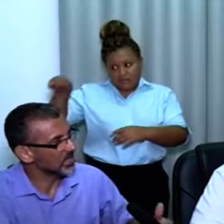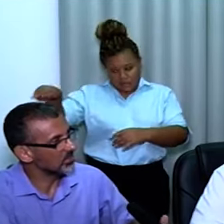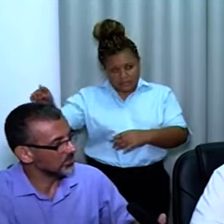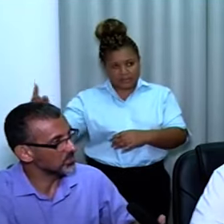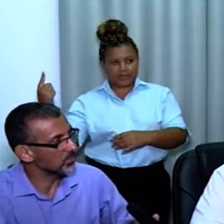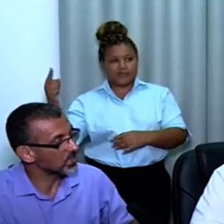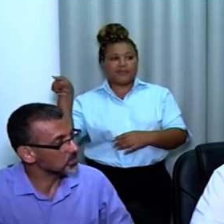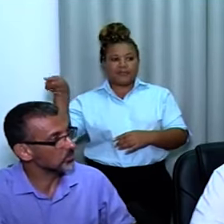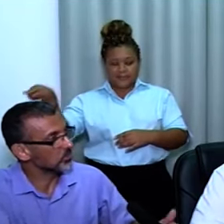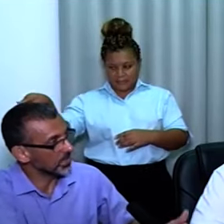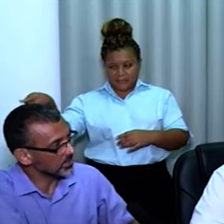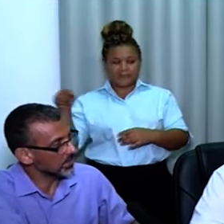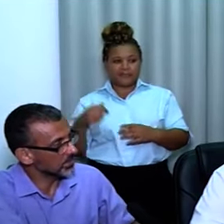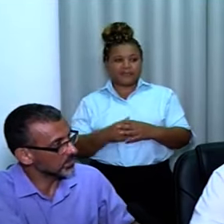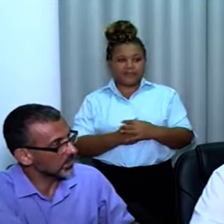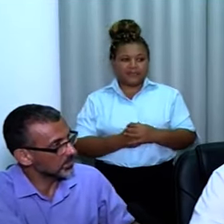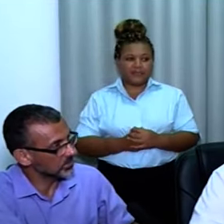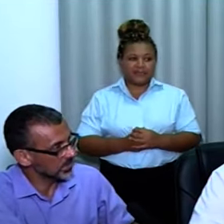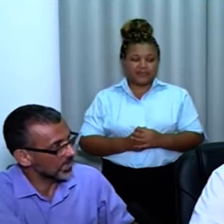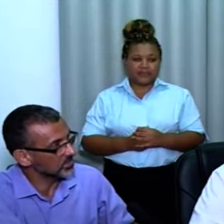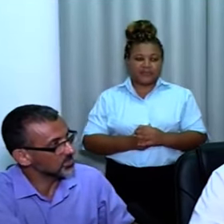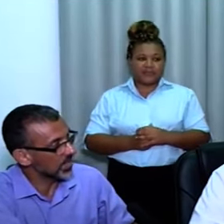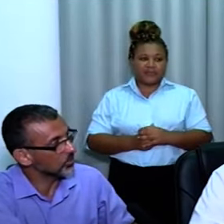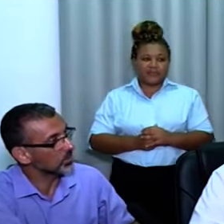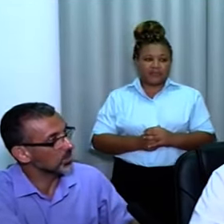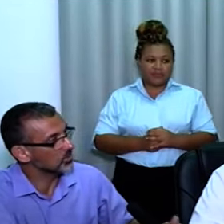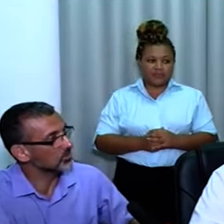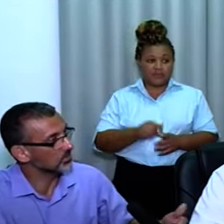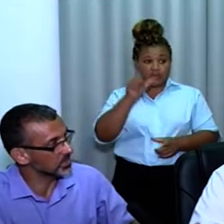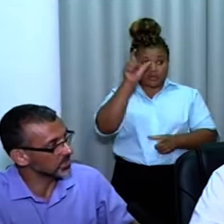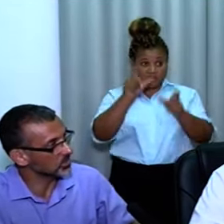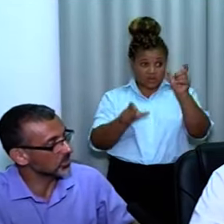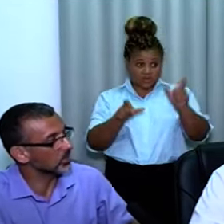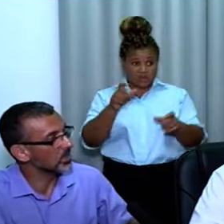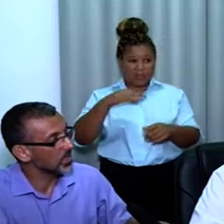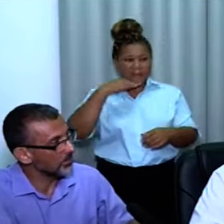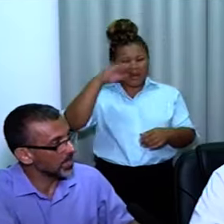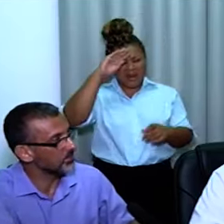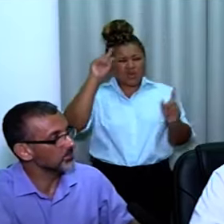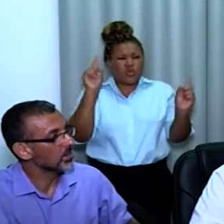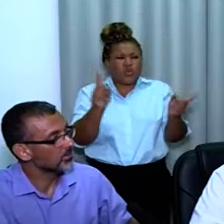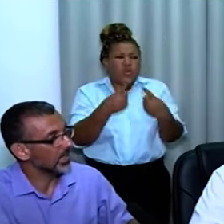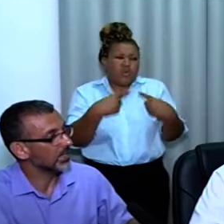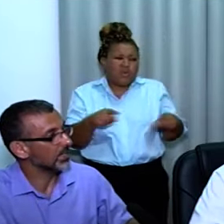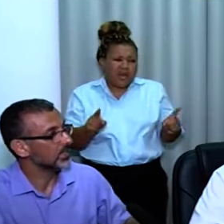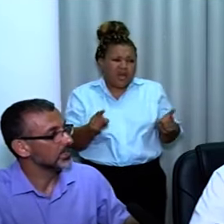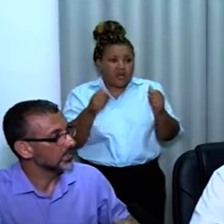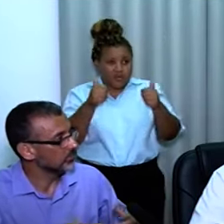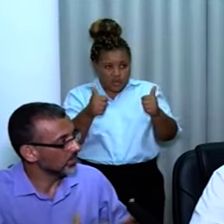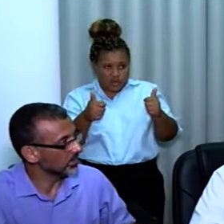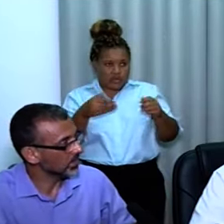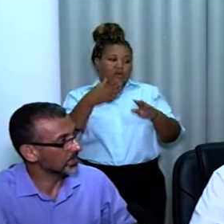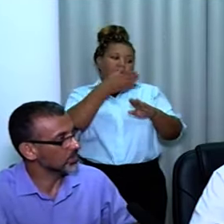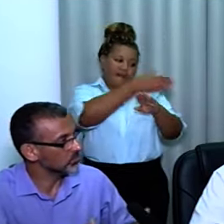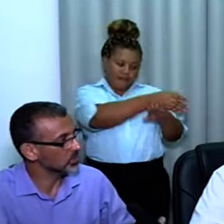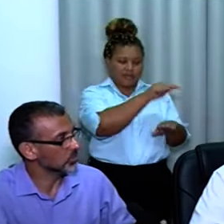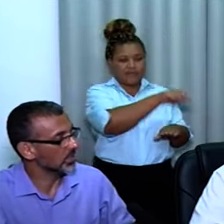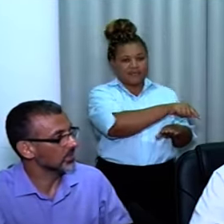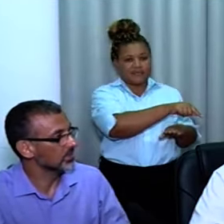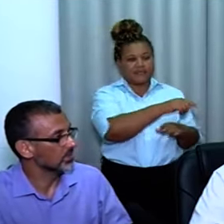investiguer un petit peu plus, nous pouvons mettre ça individu à côté, nous demander plus de questions, et même parler, il peut en un cas